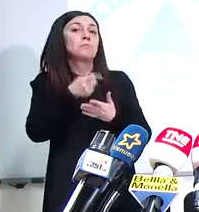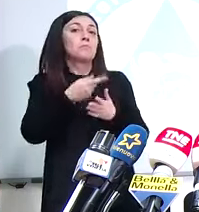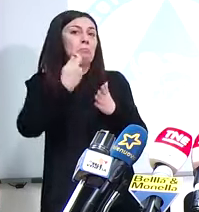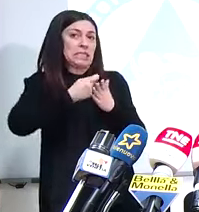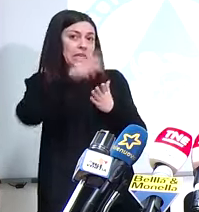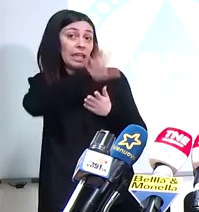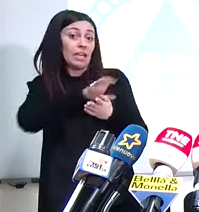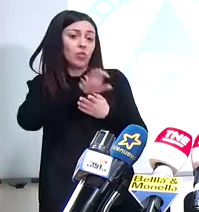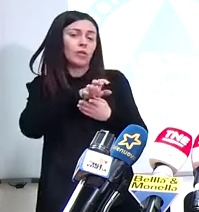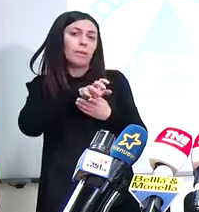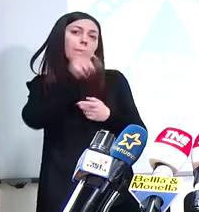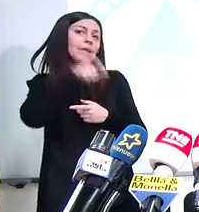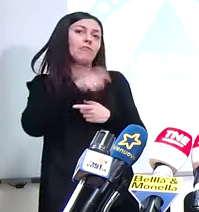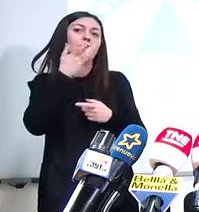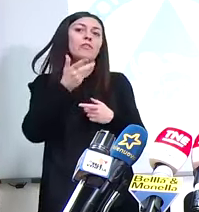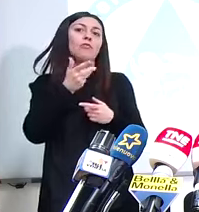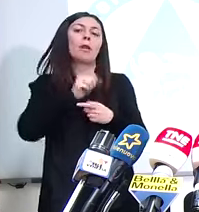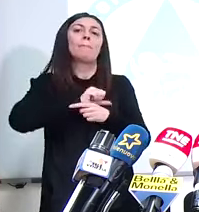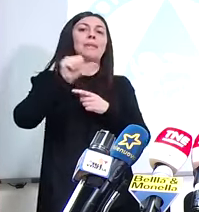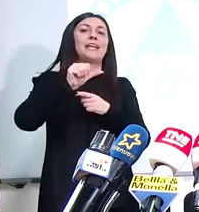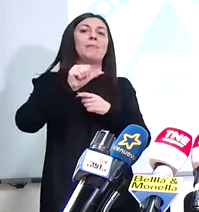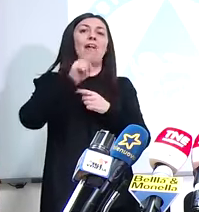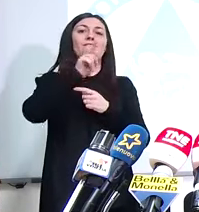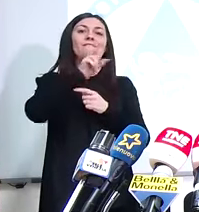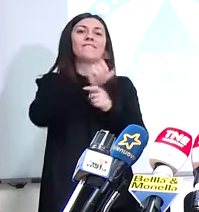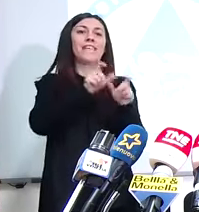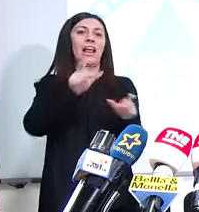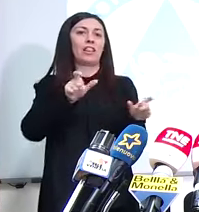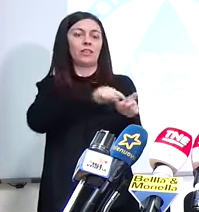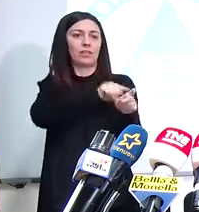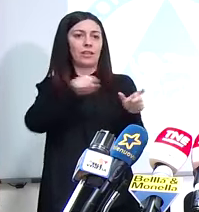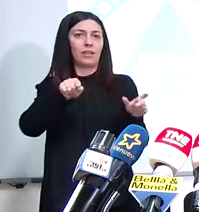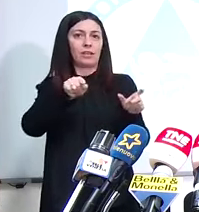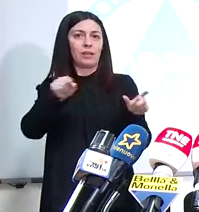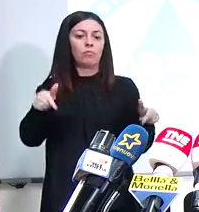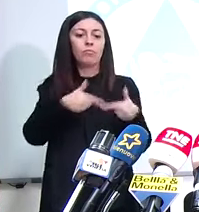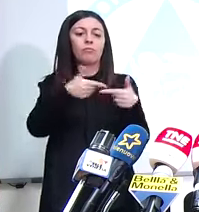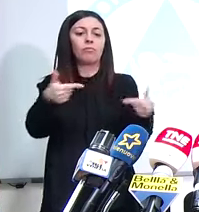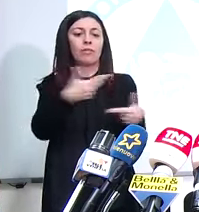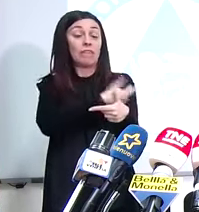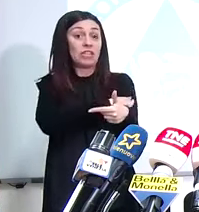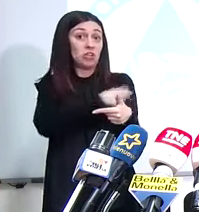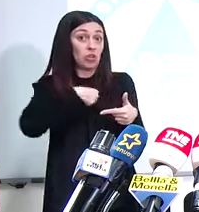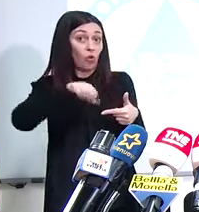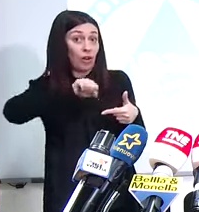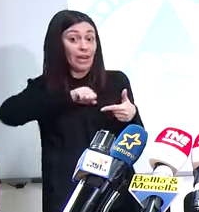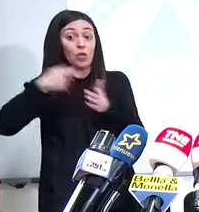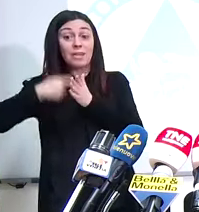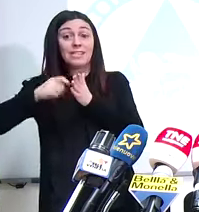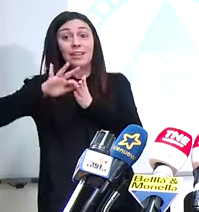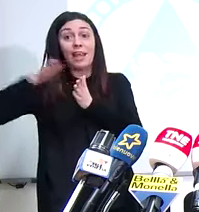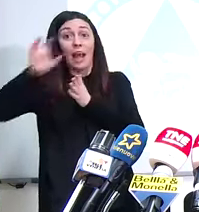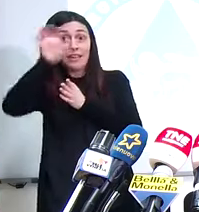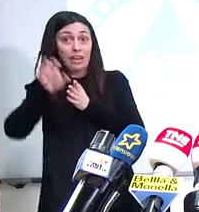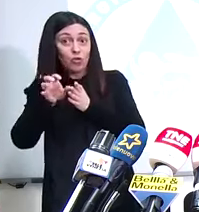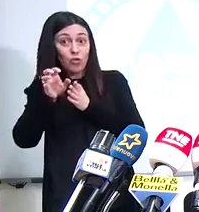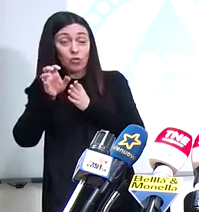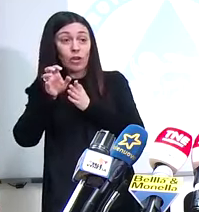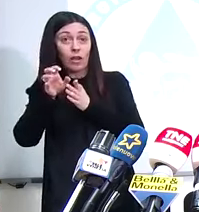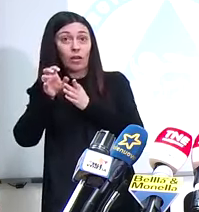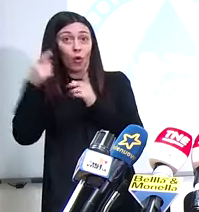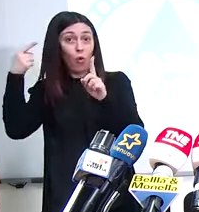abitanti del veneto probabilmente penso che anche gli altri governatori e tentino di raggiungerlo stesso bitmap robot ma è probabile che